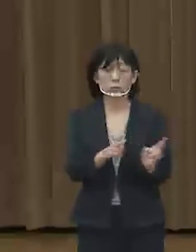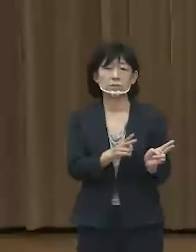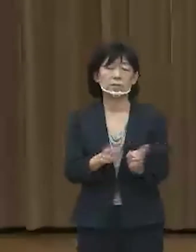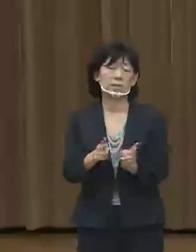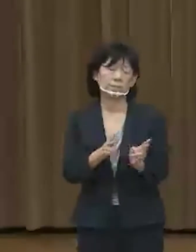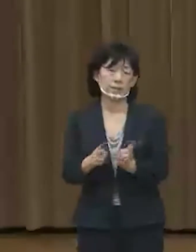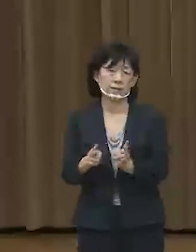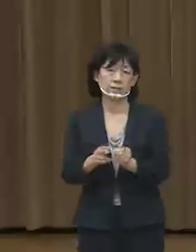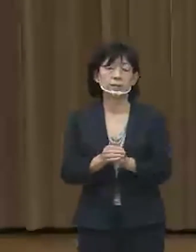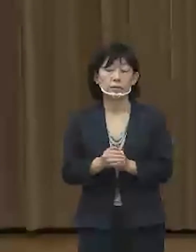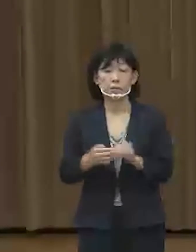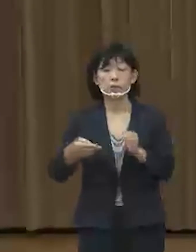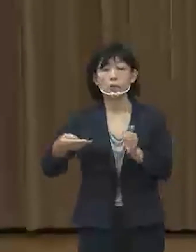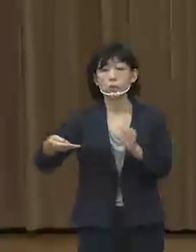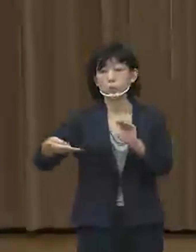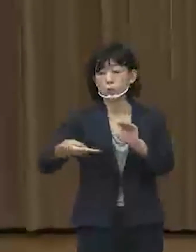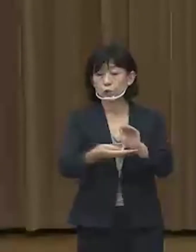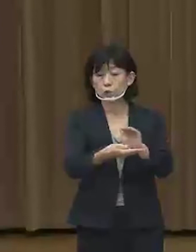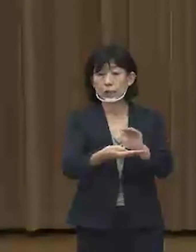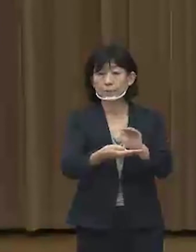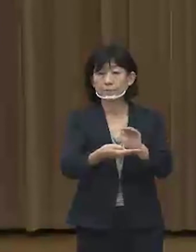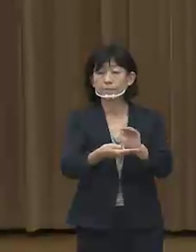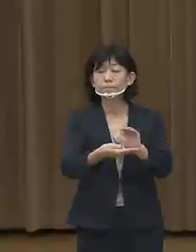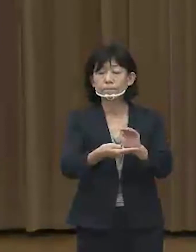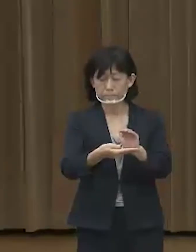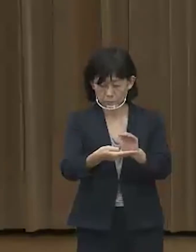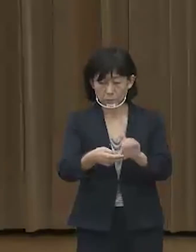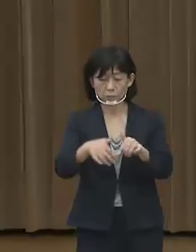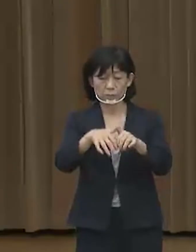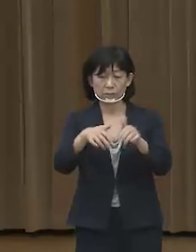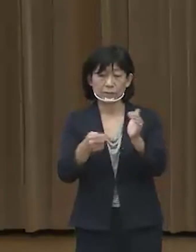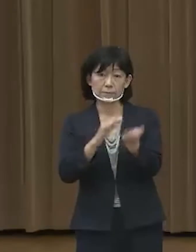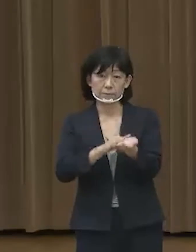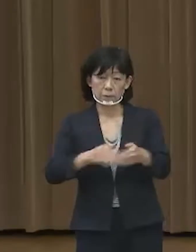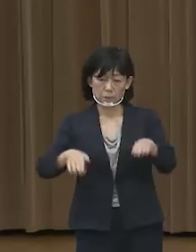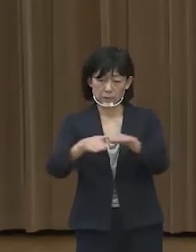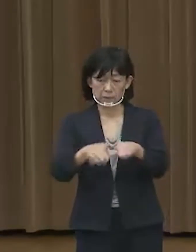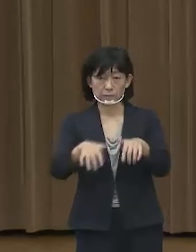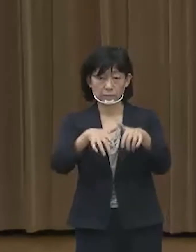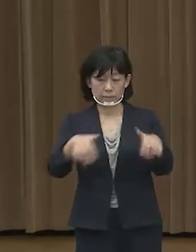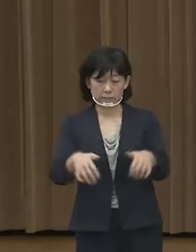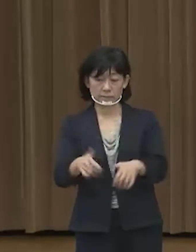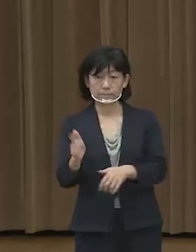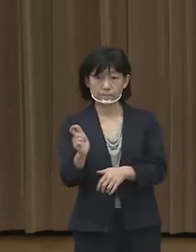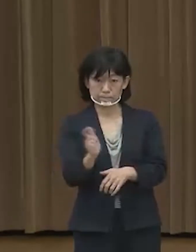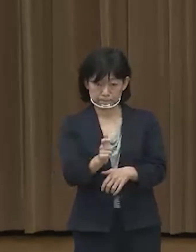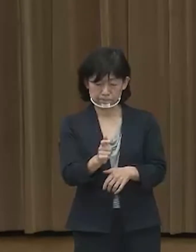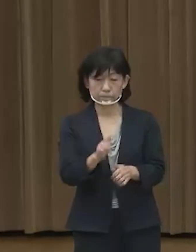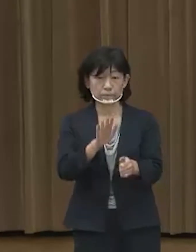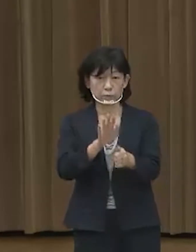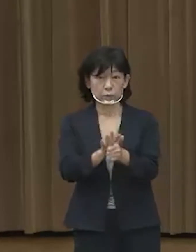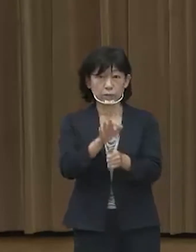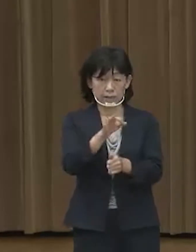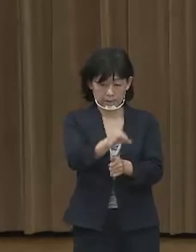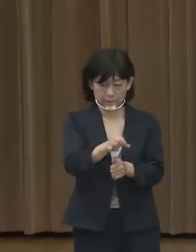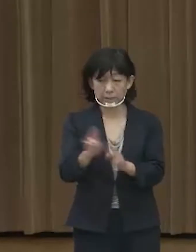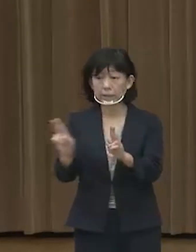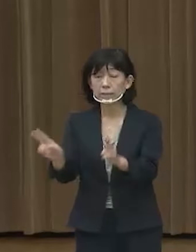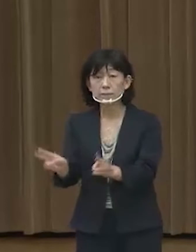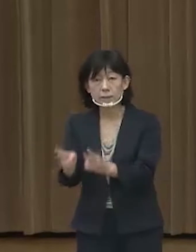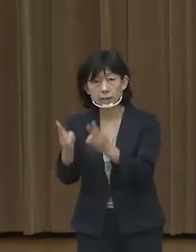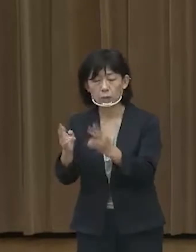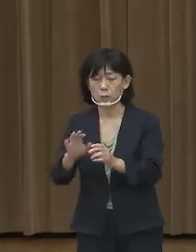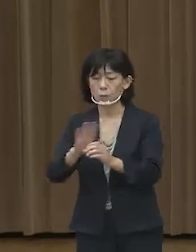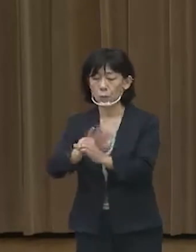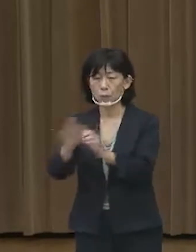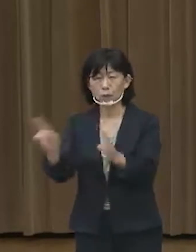、入院医療機関の体制強化への助成、あるいは専用医療施設の整